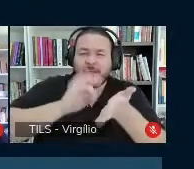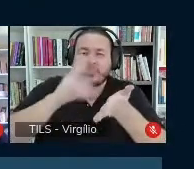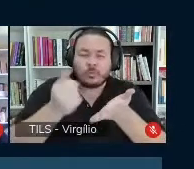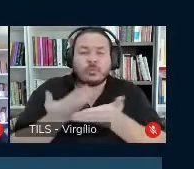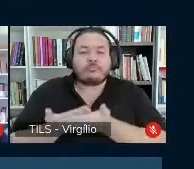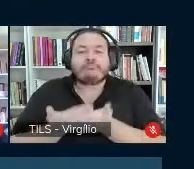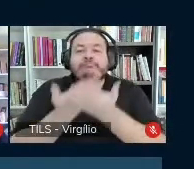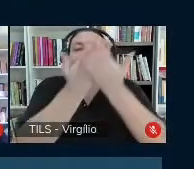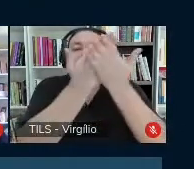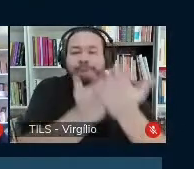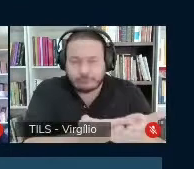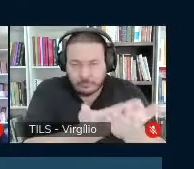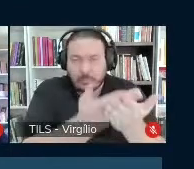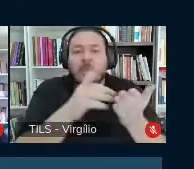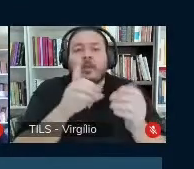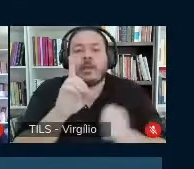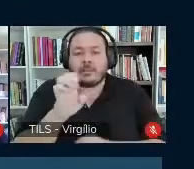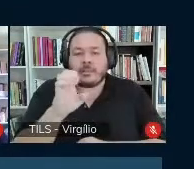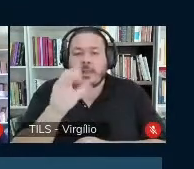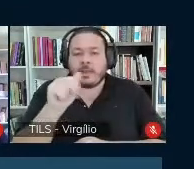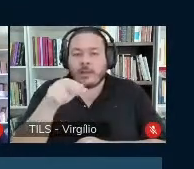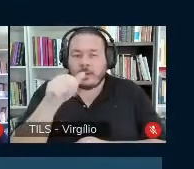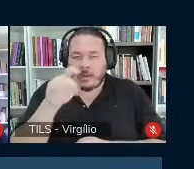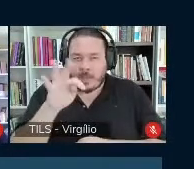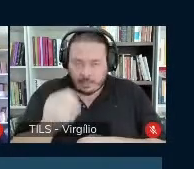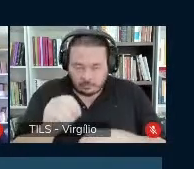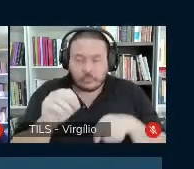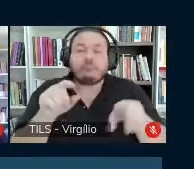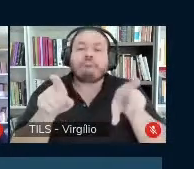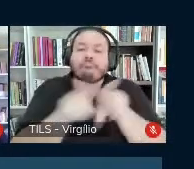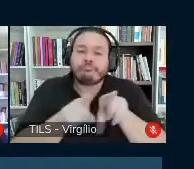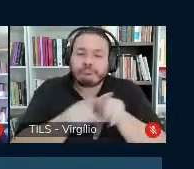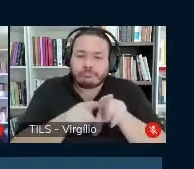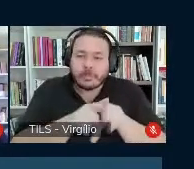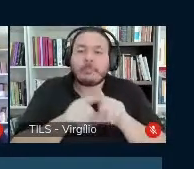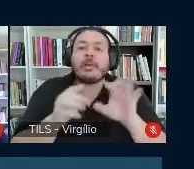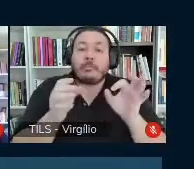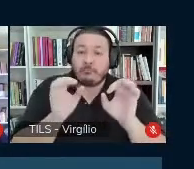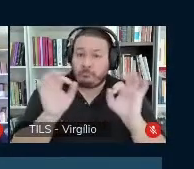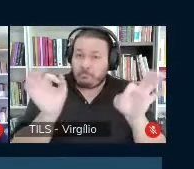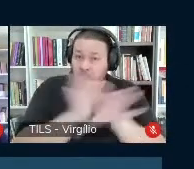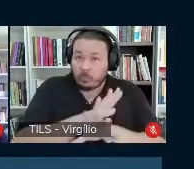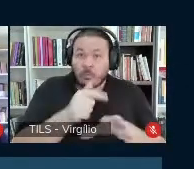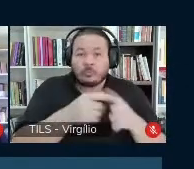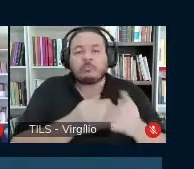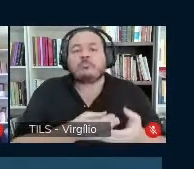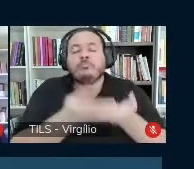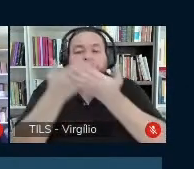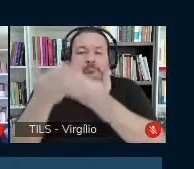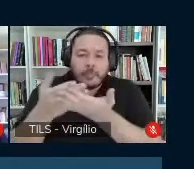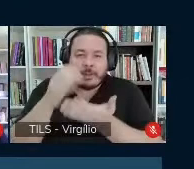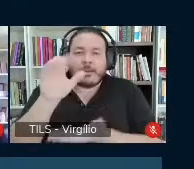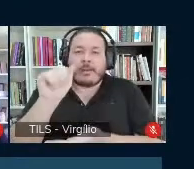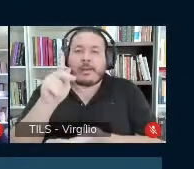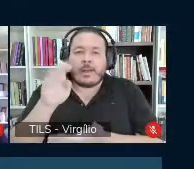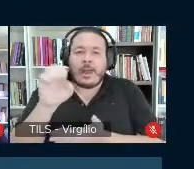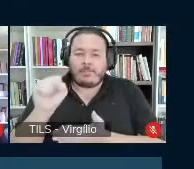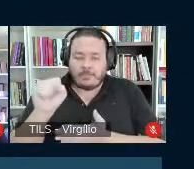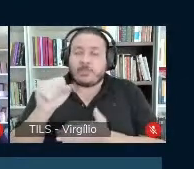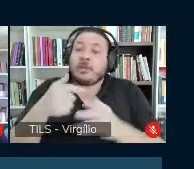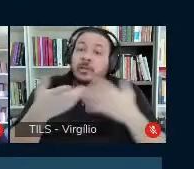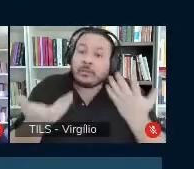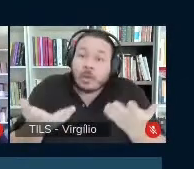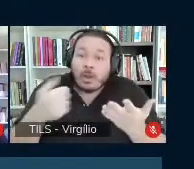decanato de pós-graduação e, consequentemente, para a CAPES. Então, não pode ter nenhum erro, porque aí é prejuízo para o programa e é